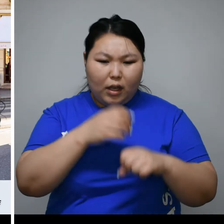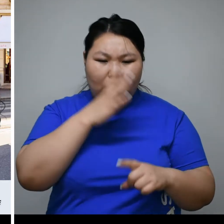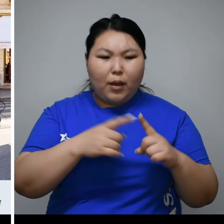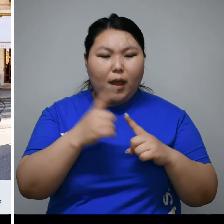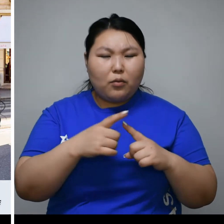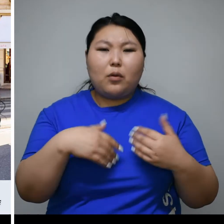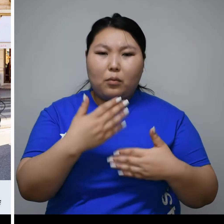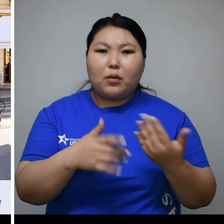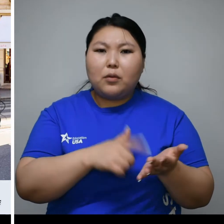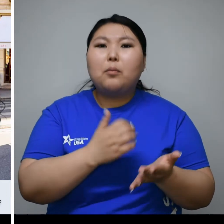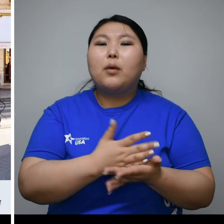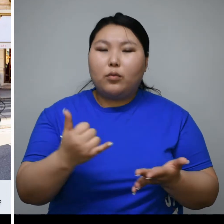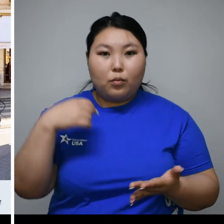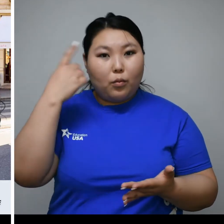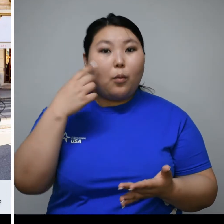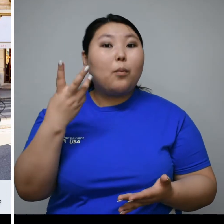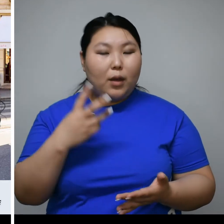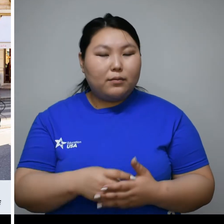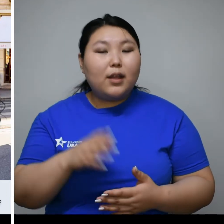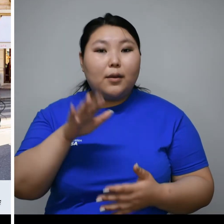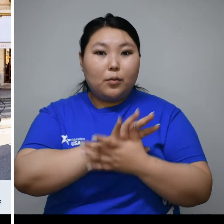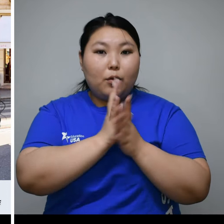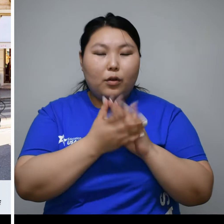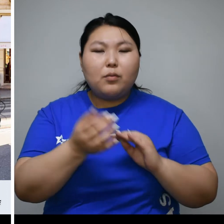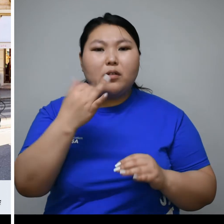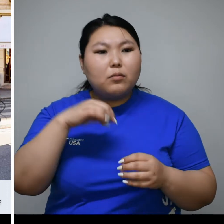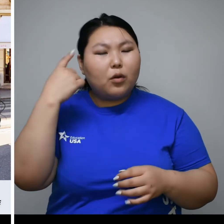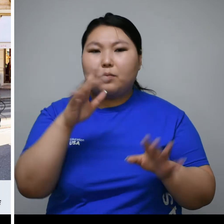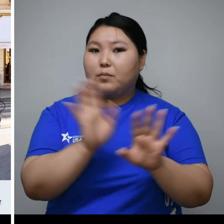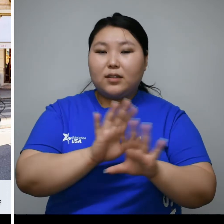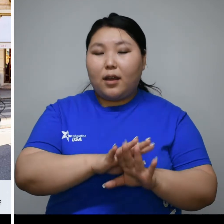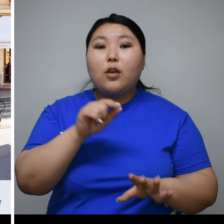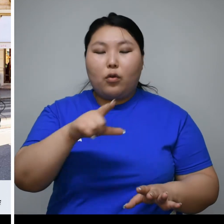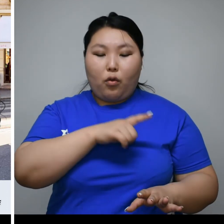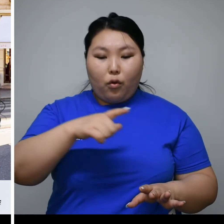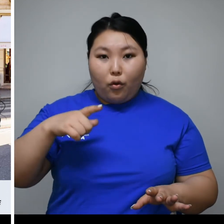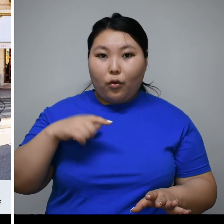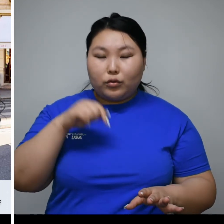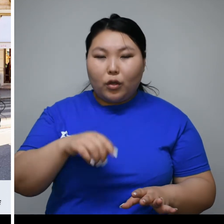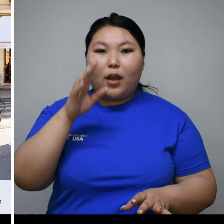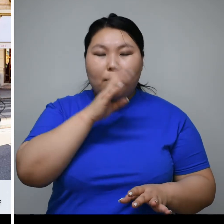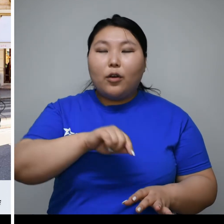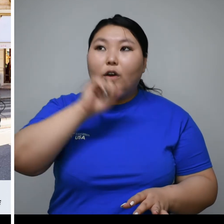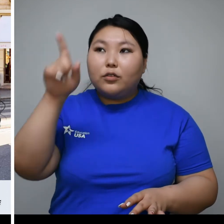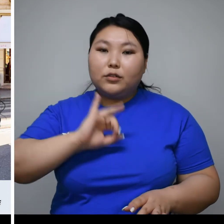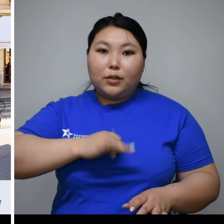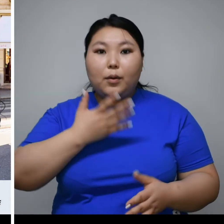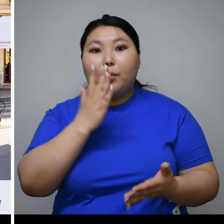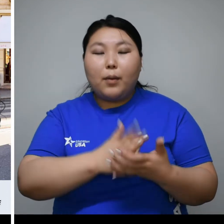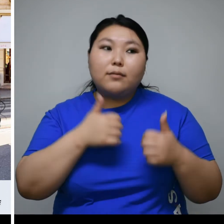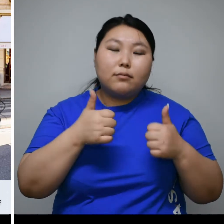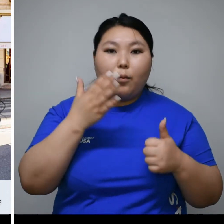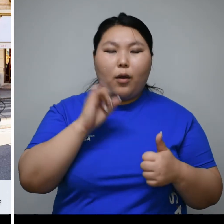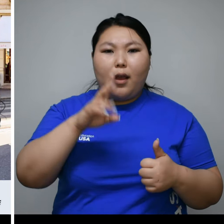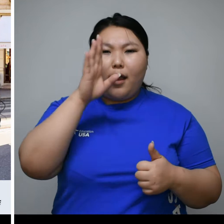үйл явцад орох хэрэг байна уу гэж бодож ийш магадгүй. Гэхдээ би одоо бити тэгэрээ энэ бол өөрөө ингээд та очиод идэвхтэй байх юм